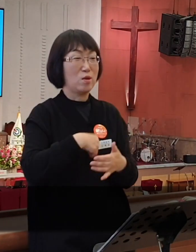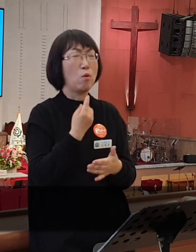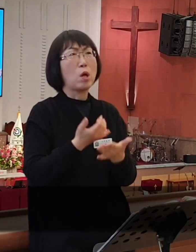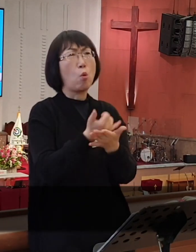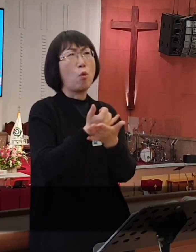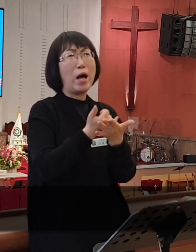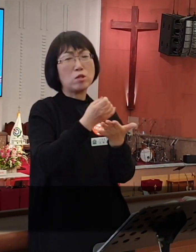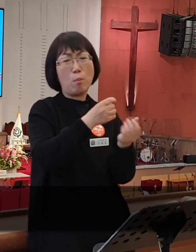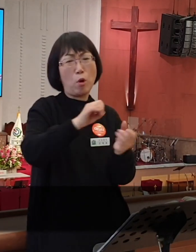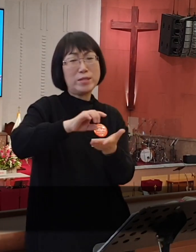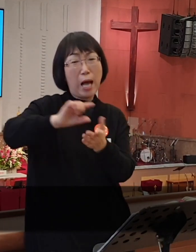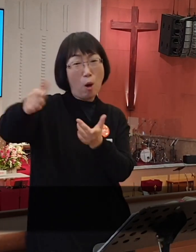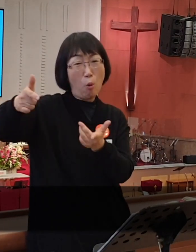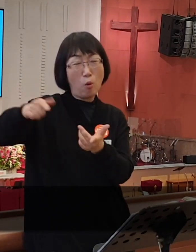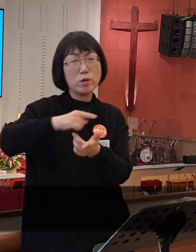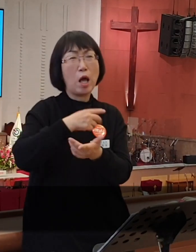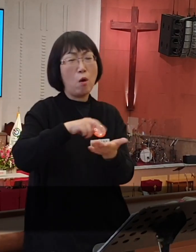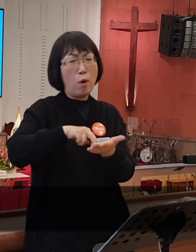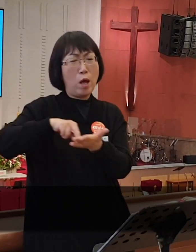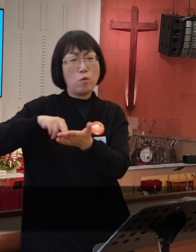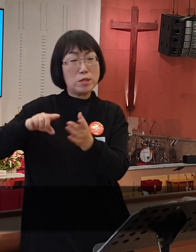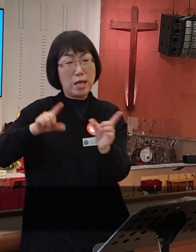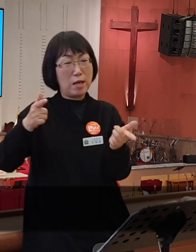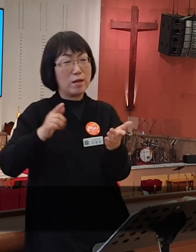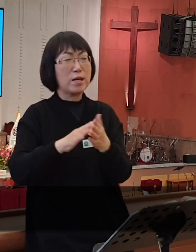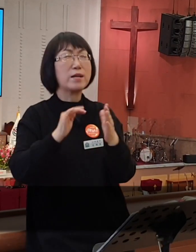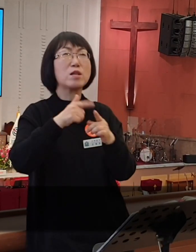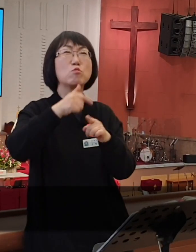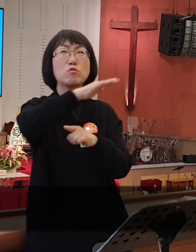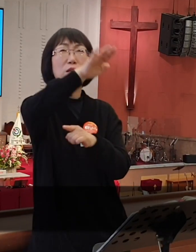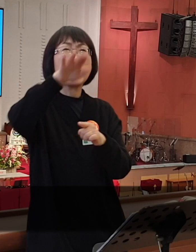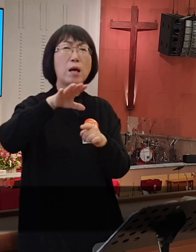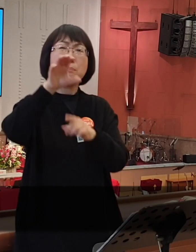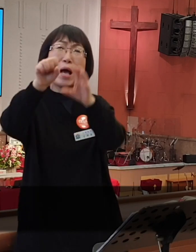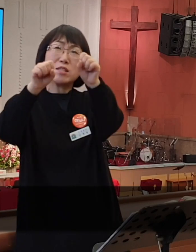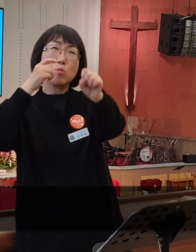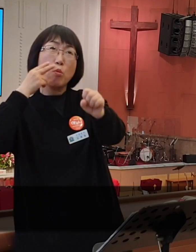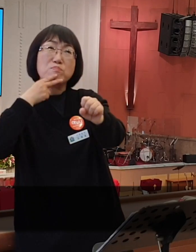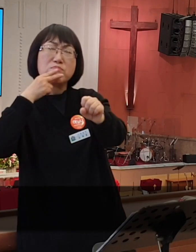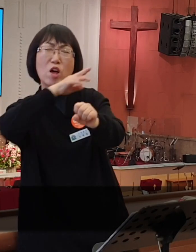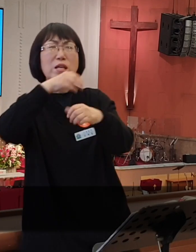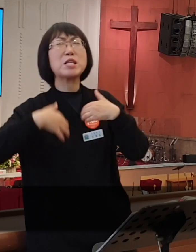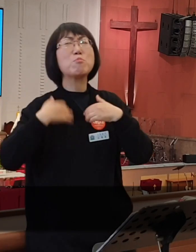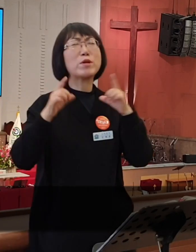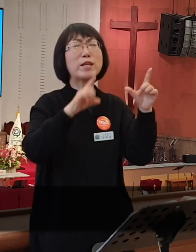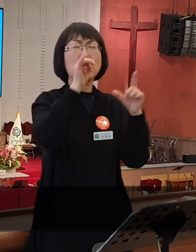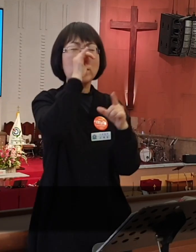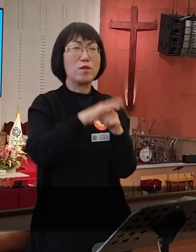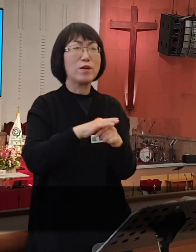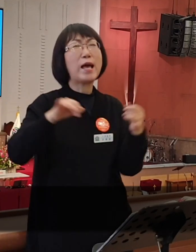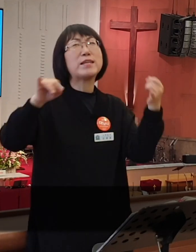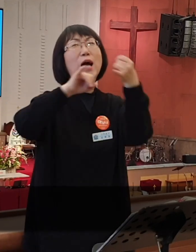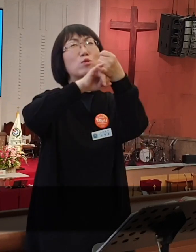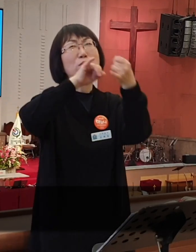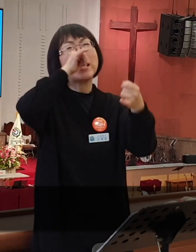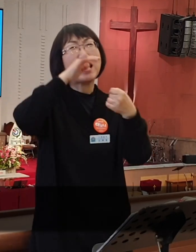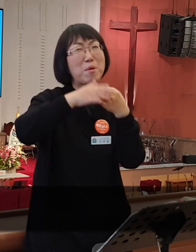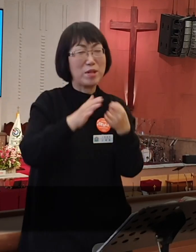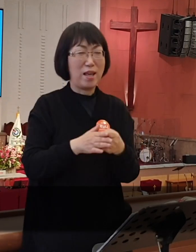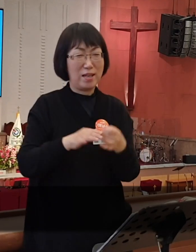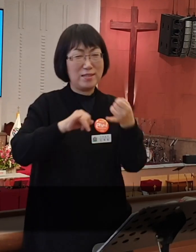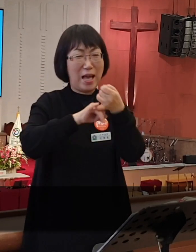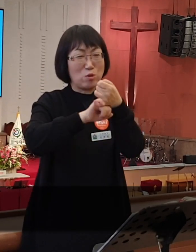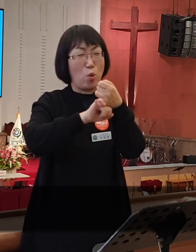고아처럼 너희 버려두지 않을 거다. 너희 외로운 세상 아니다. 예수님 우리가 만질 수 없지만 너희들 기쁨으로 살 수 있어. 왜? 약속이기 때문인데요.